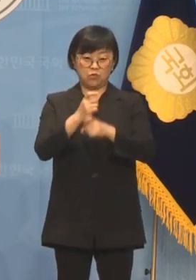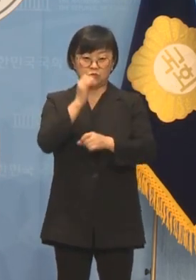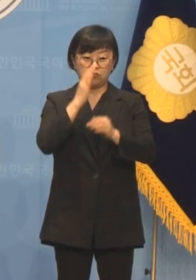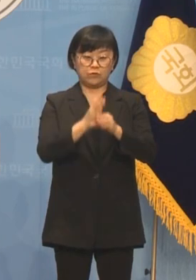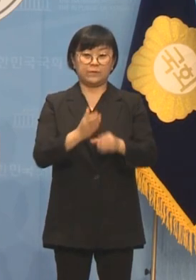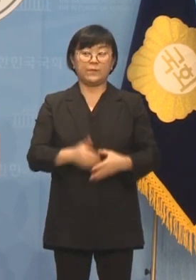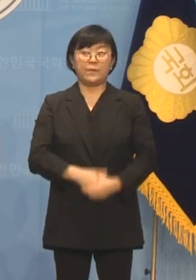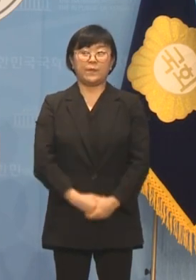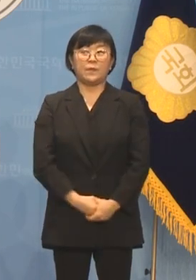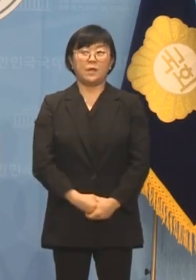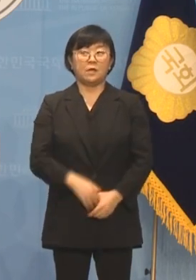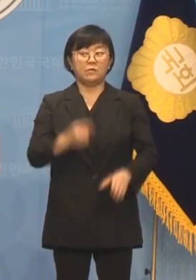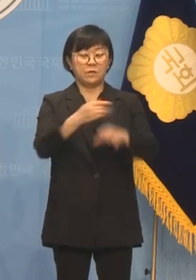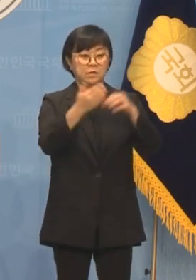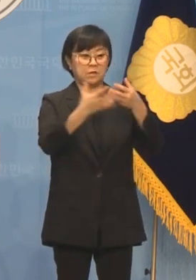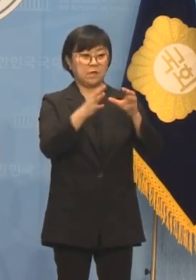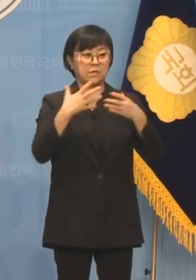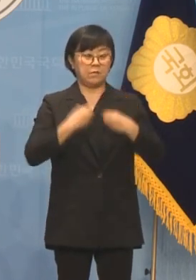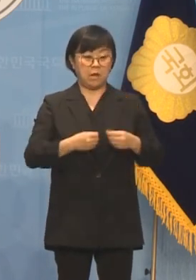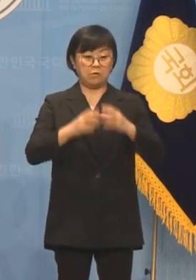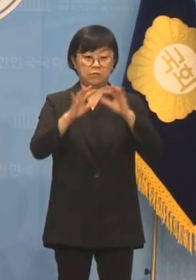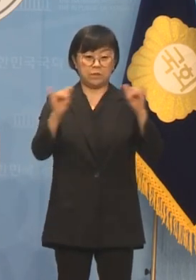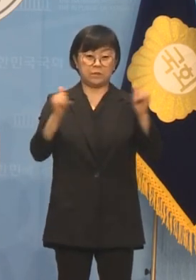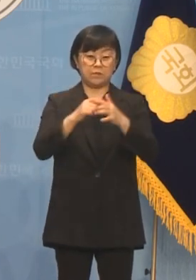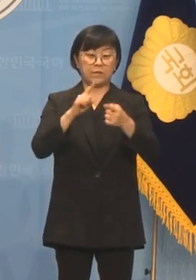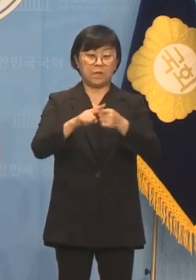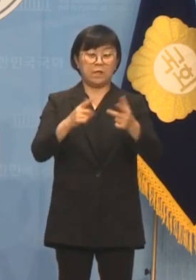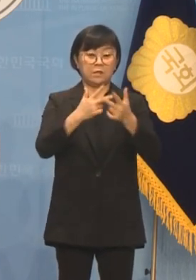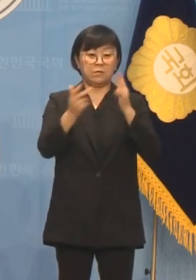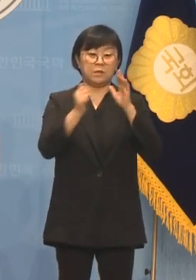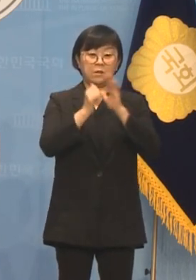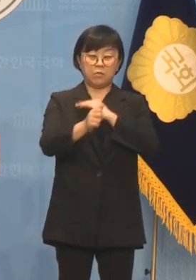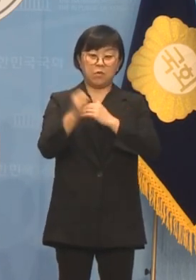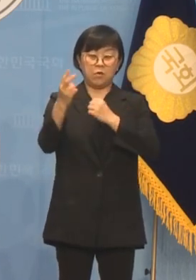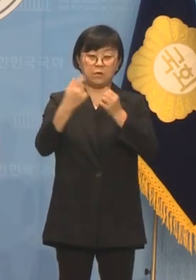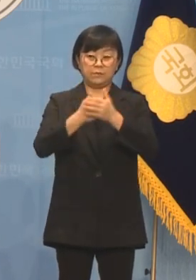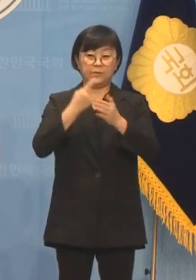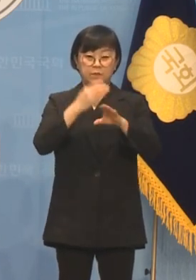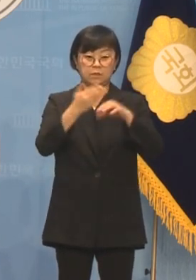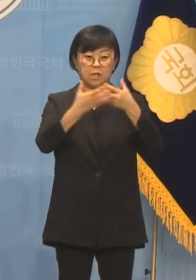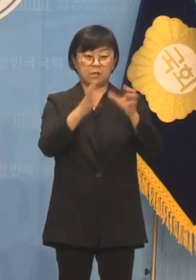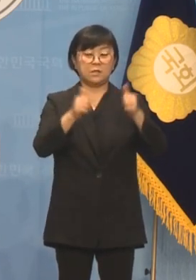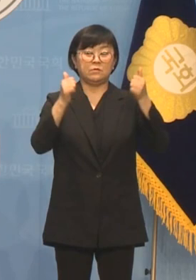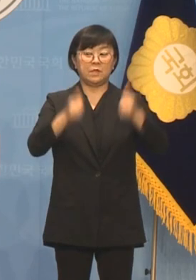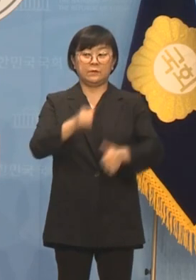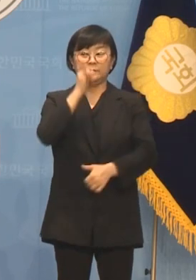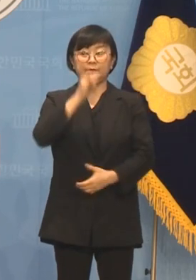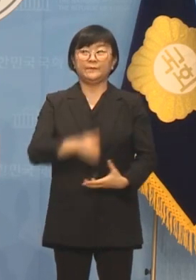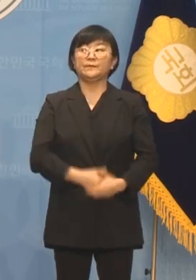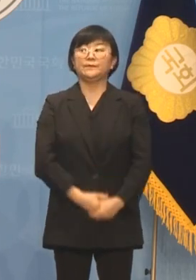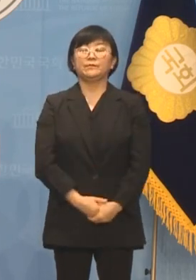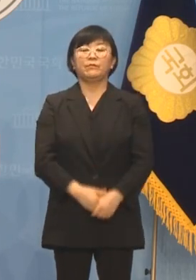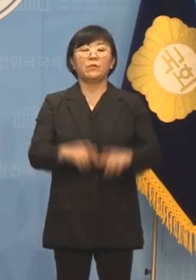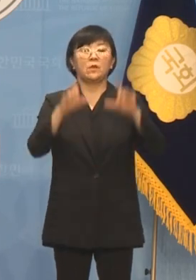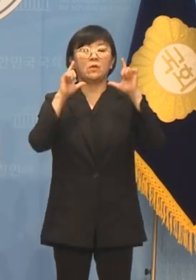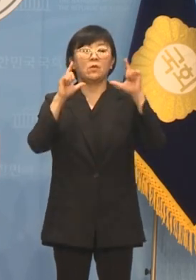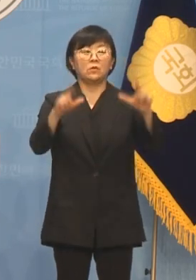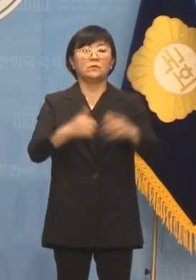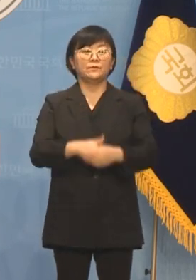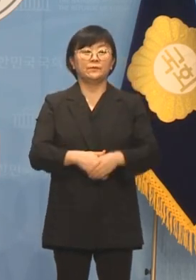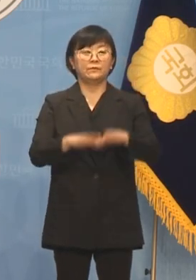없습니다 민주당의 실망한 민심이 이재명 대표와 민주당을 심판하게 생겼습니다 경고합니다